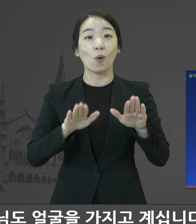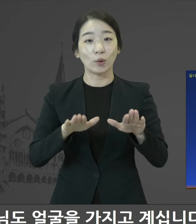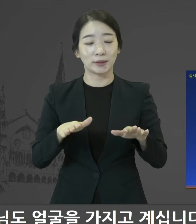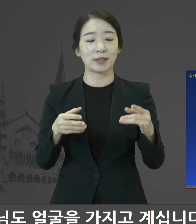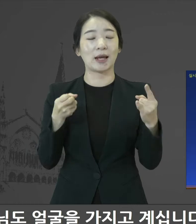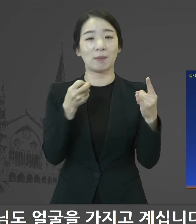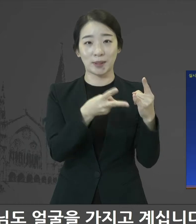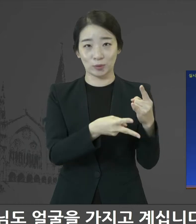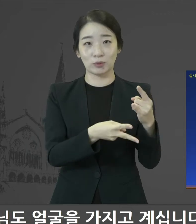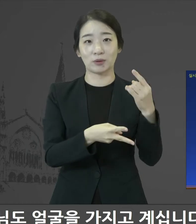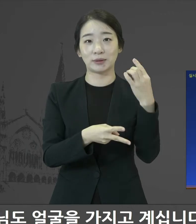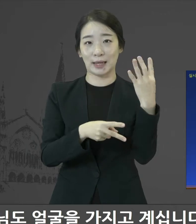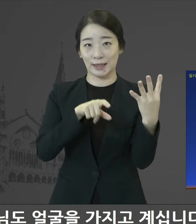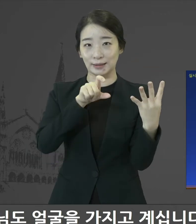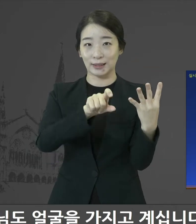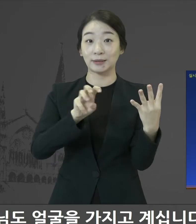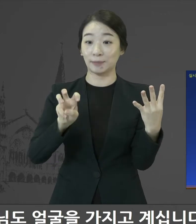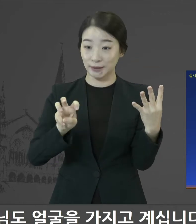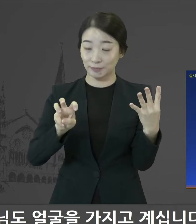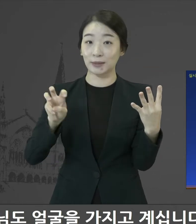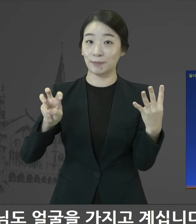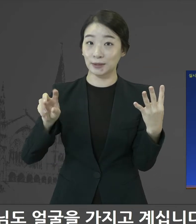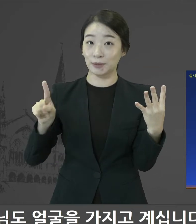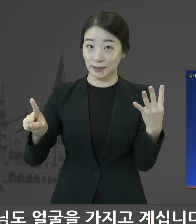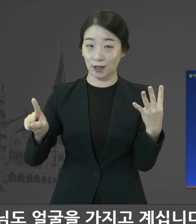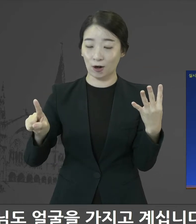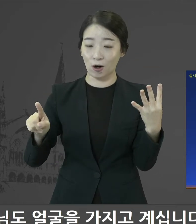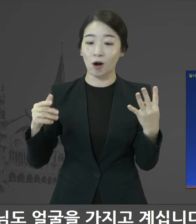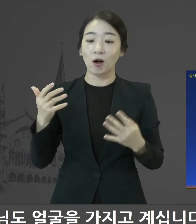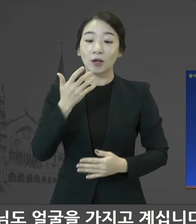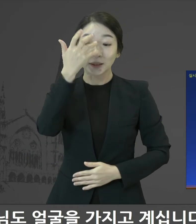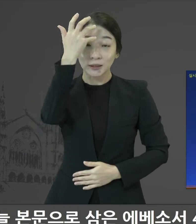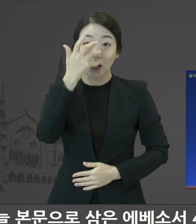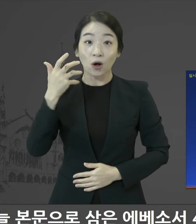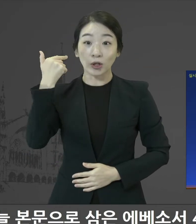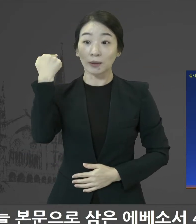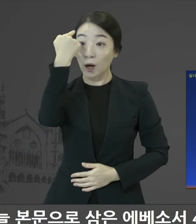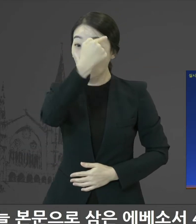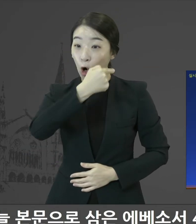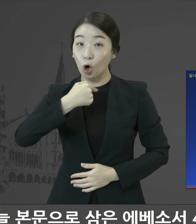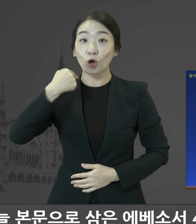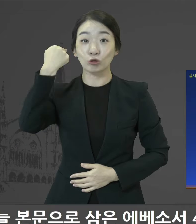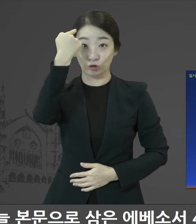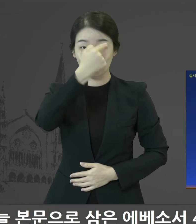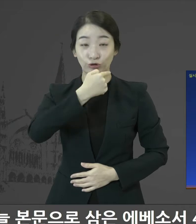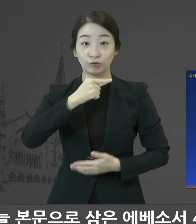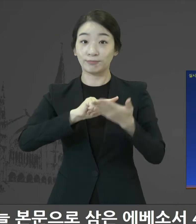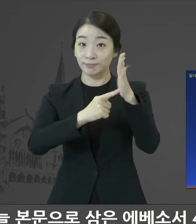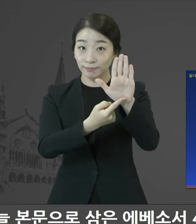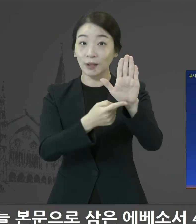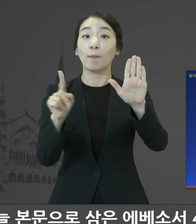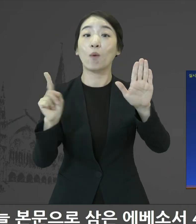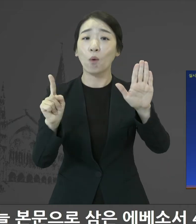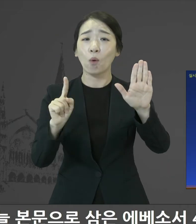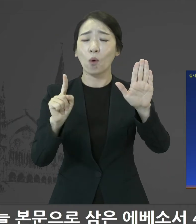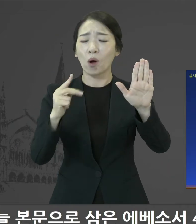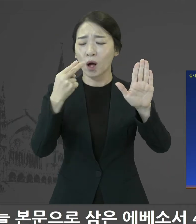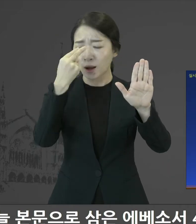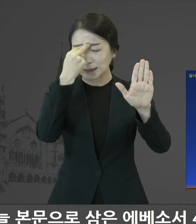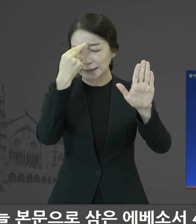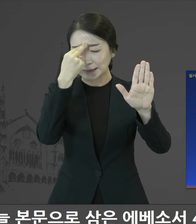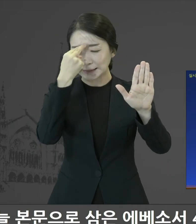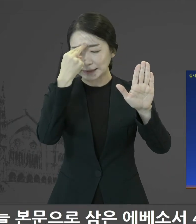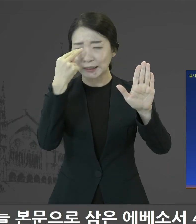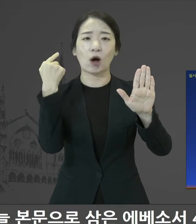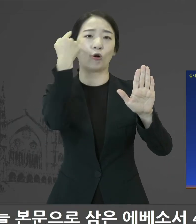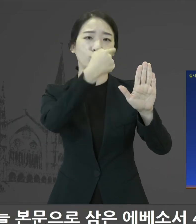되면 성령님의 얼굴의 모습 한 가지가 분명히 나타나는데 근심하는 얼굴입니다.